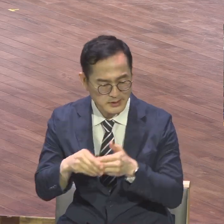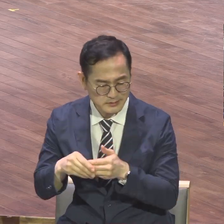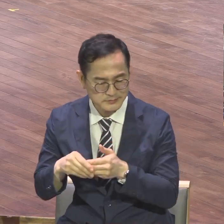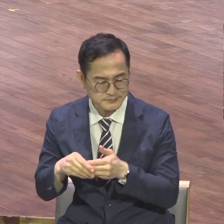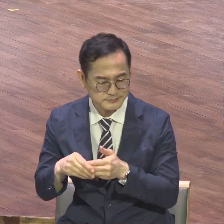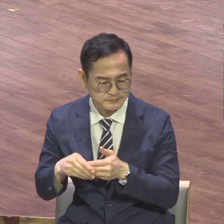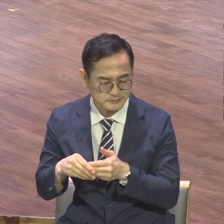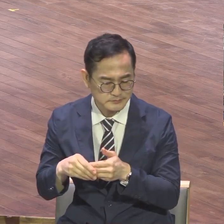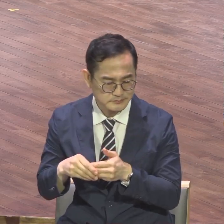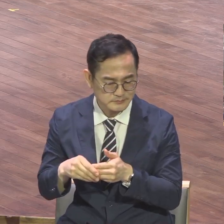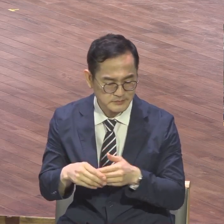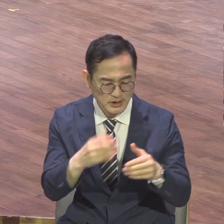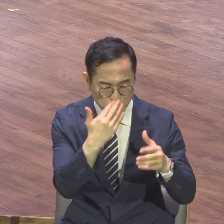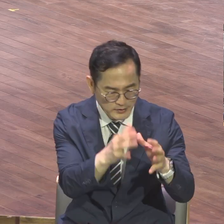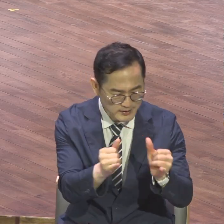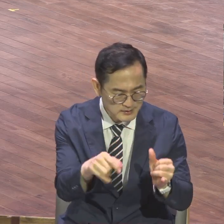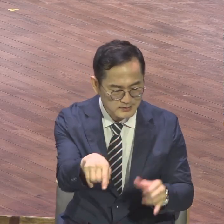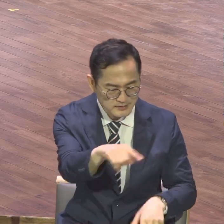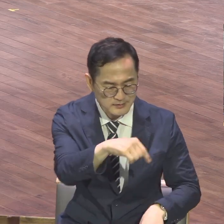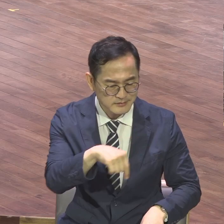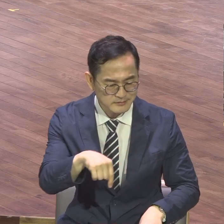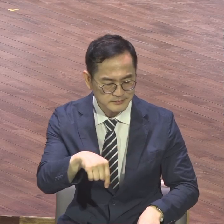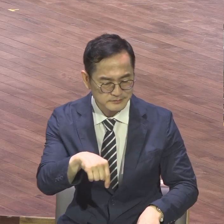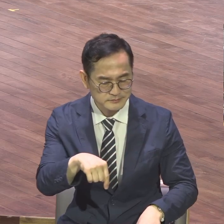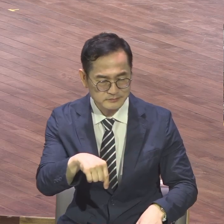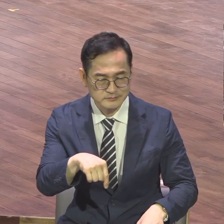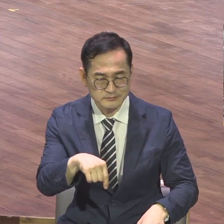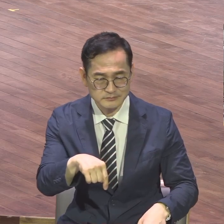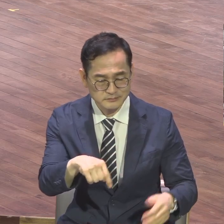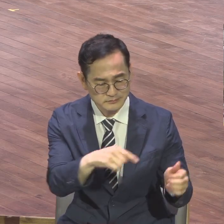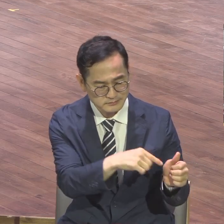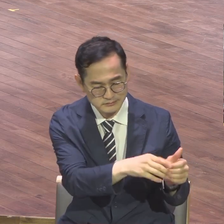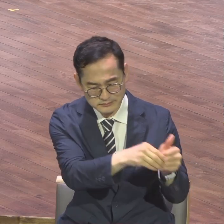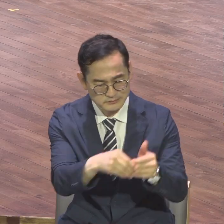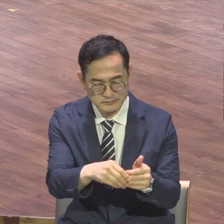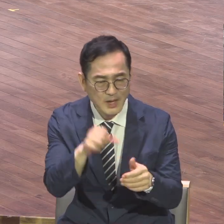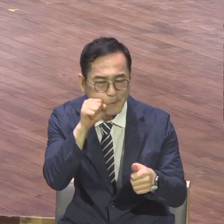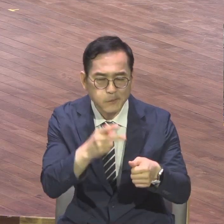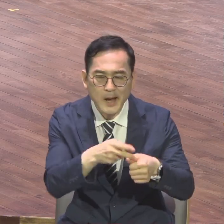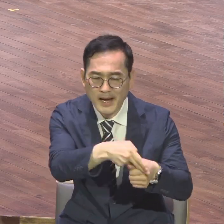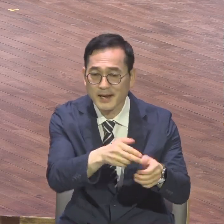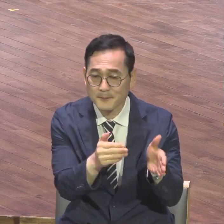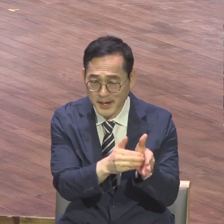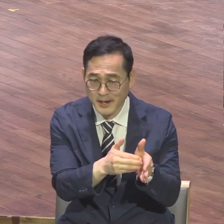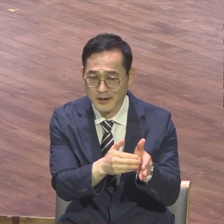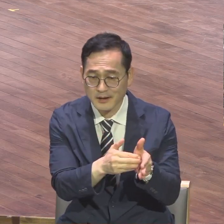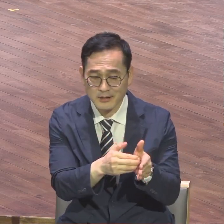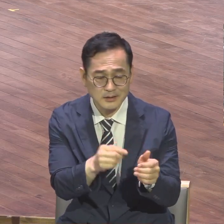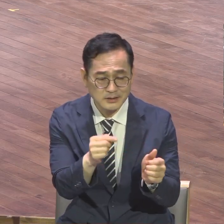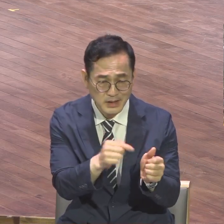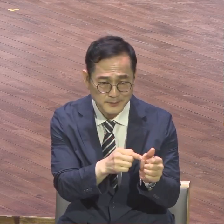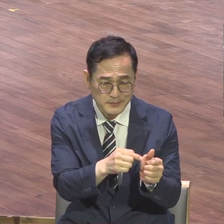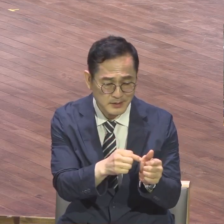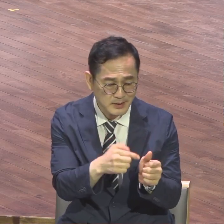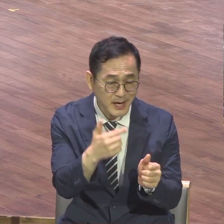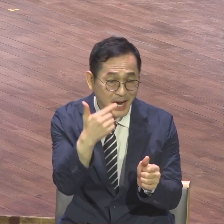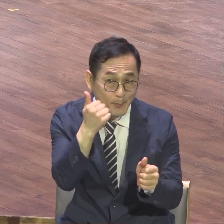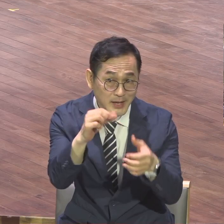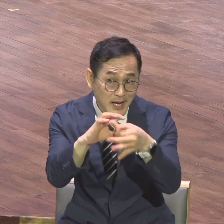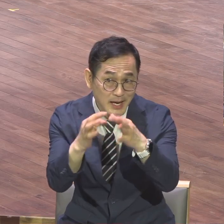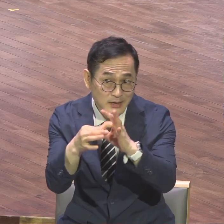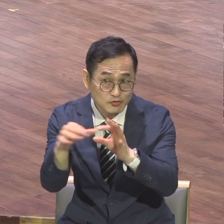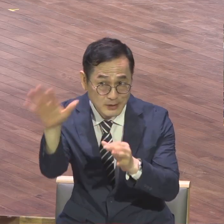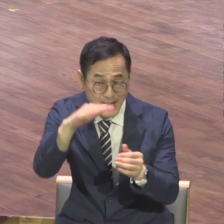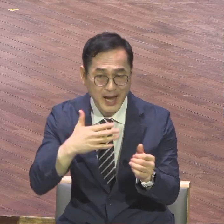있는 유대인으로 말미암아 그를 데려다가 할례를 행하니 이는 그 사람들이 그의 아버지는 헬라인인 줄